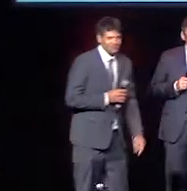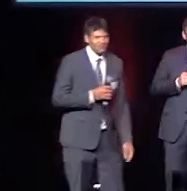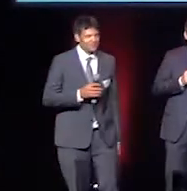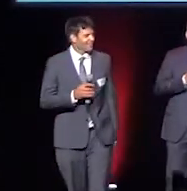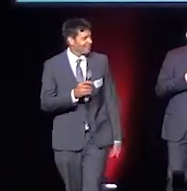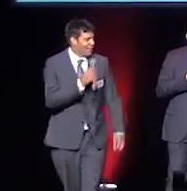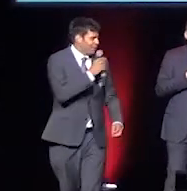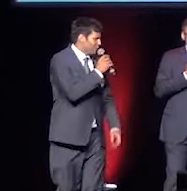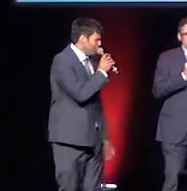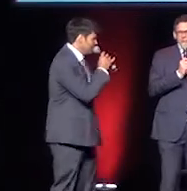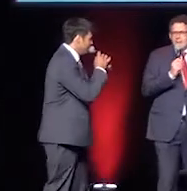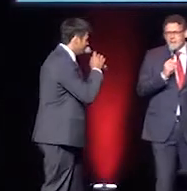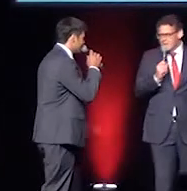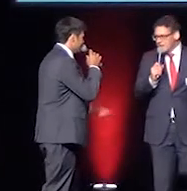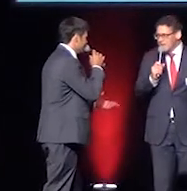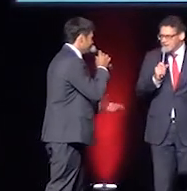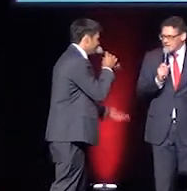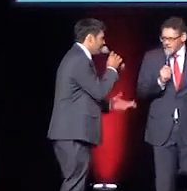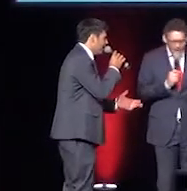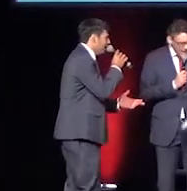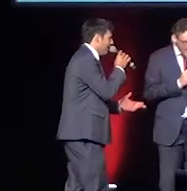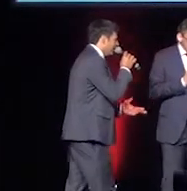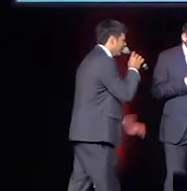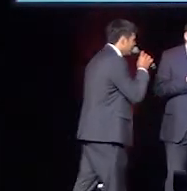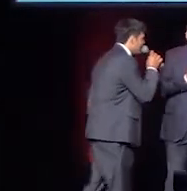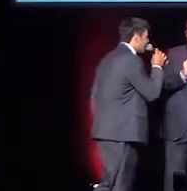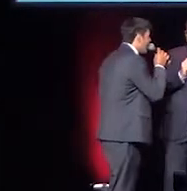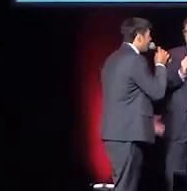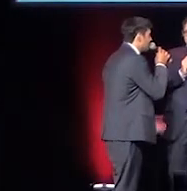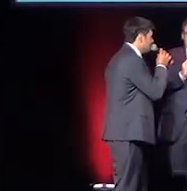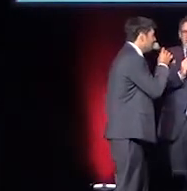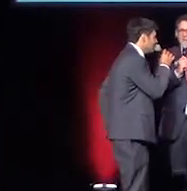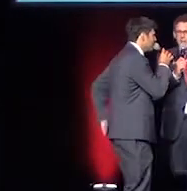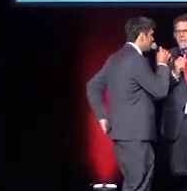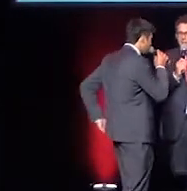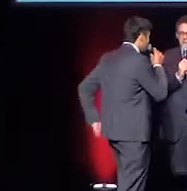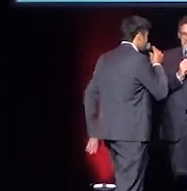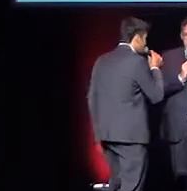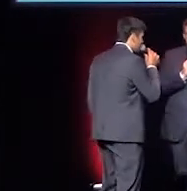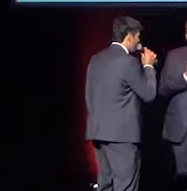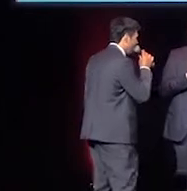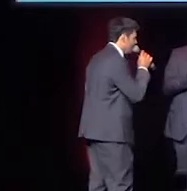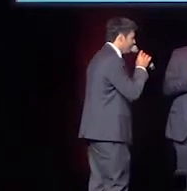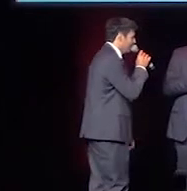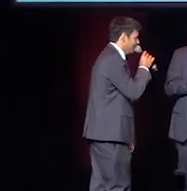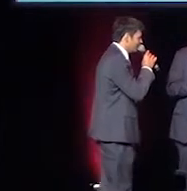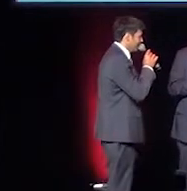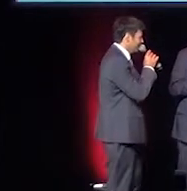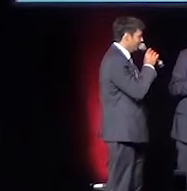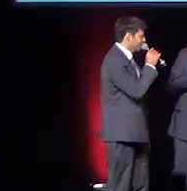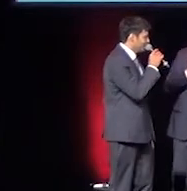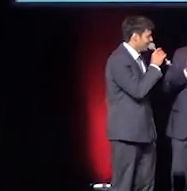verzagen. Wir sind nicht weit, schnapp dir den